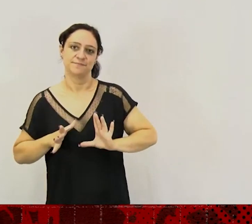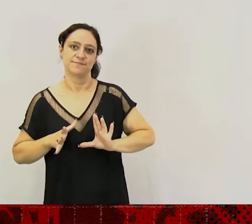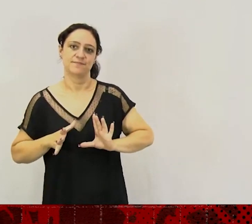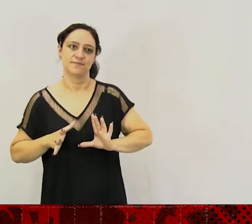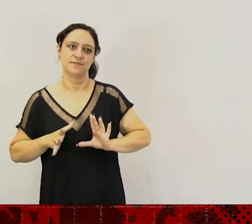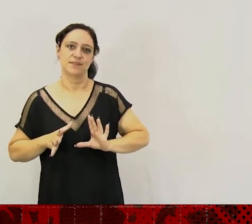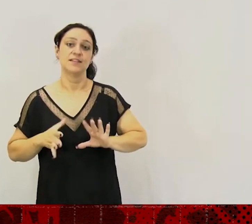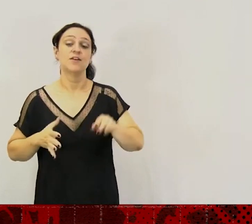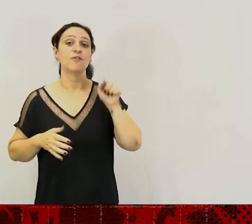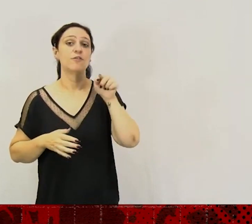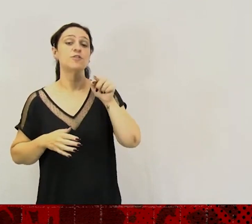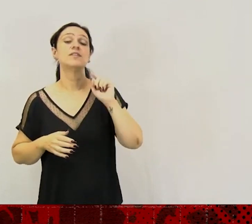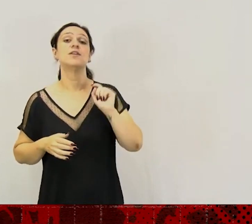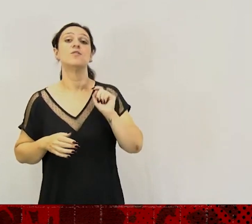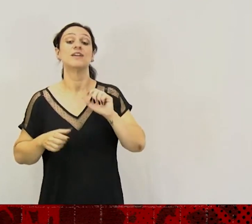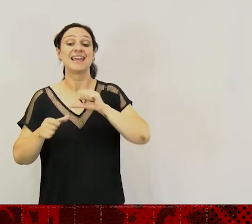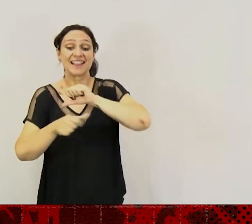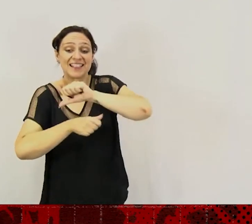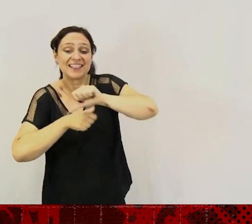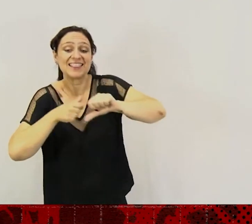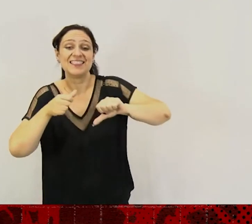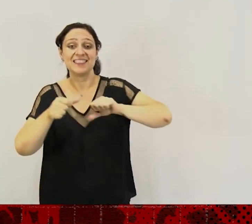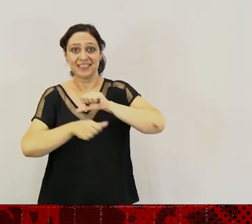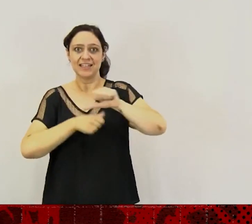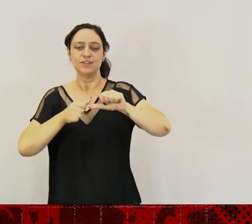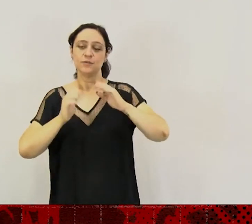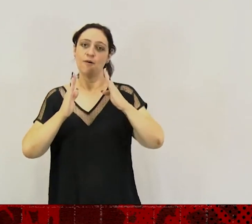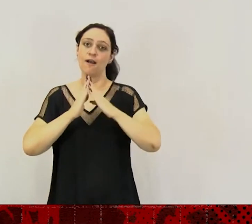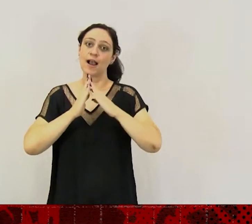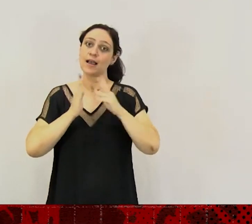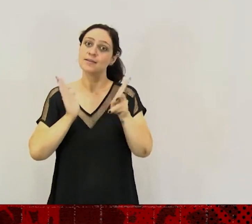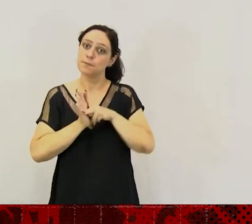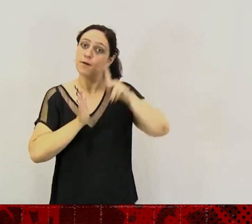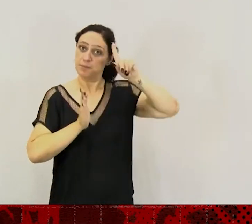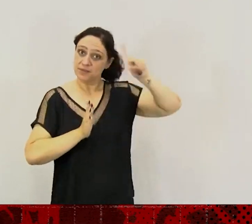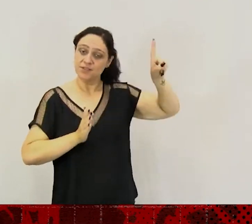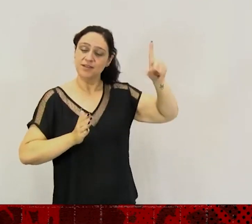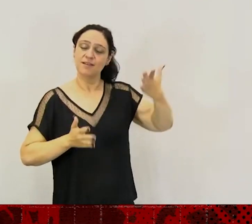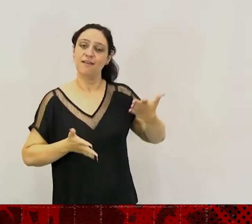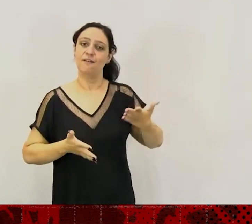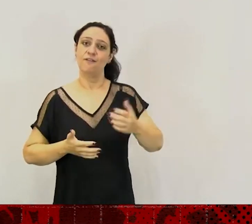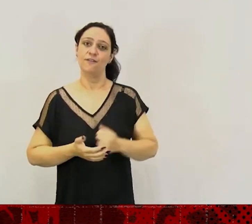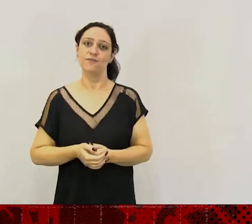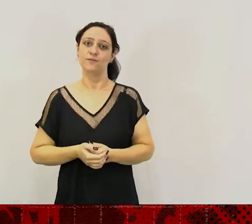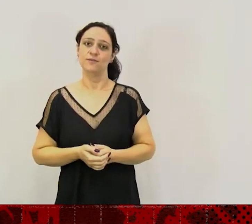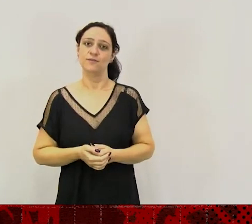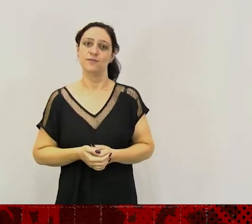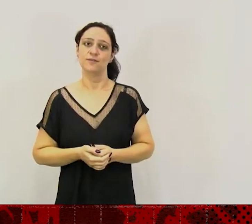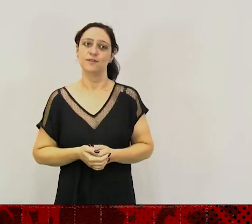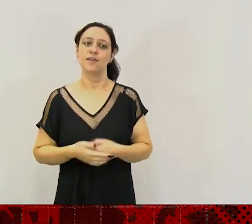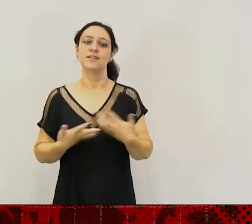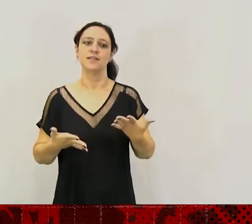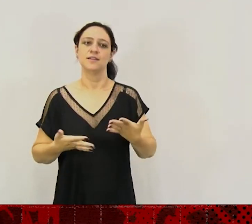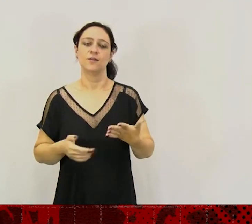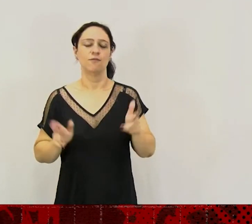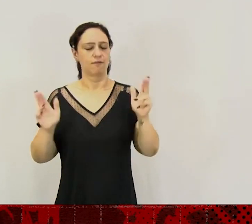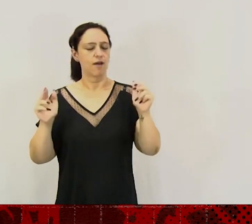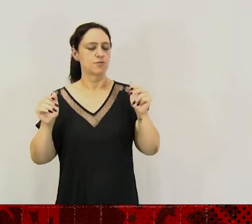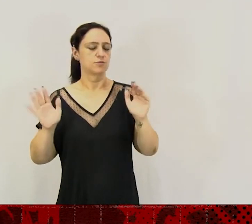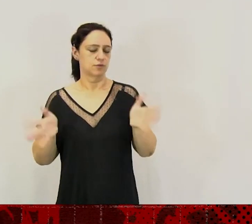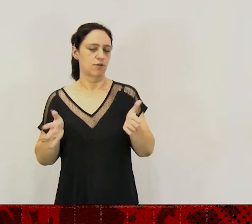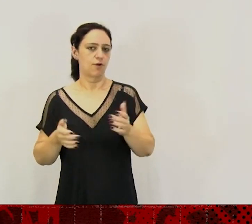Ele está fazendo com você? Ele está transformando você na casa dele. Agora vamos falar um pouquinho sobre